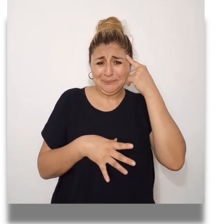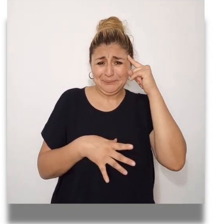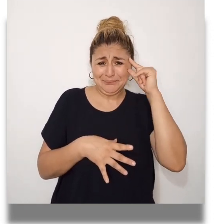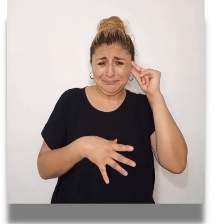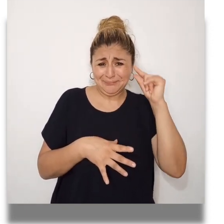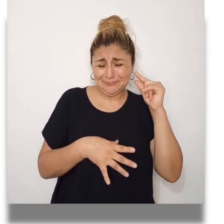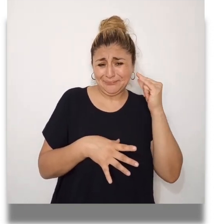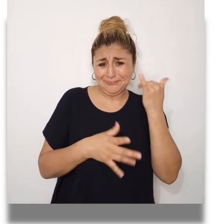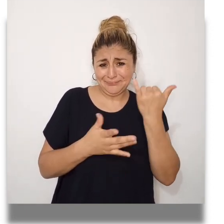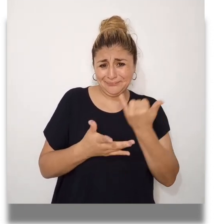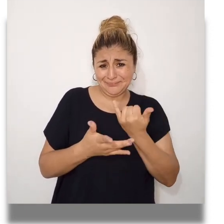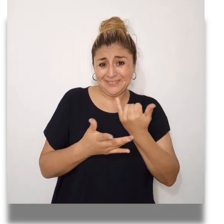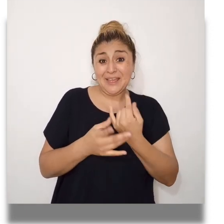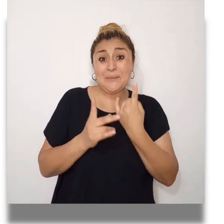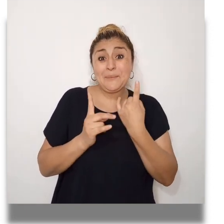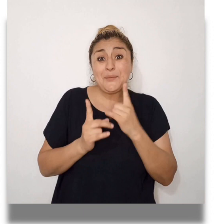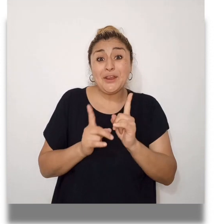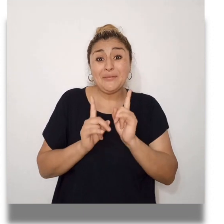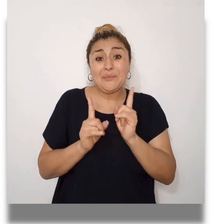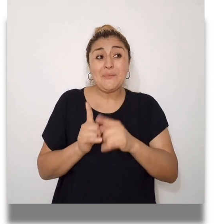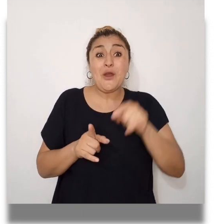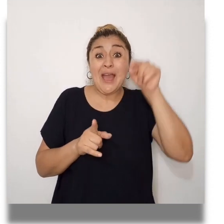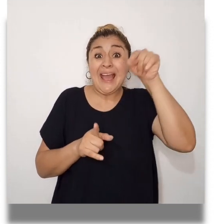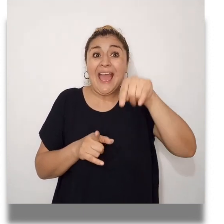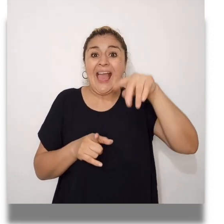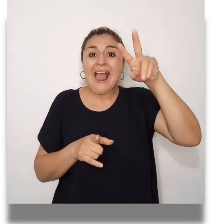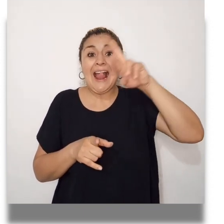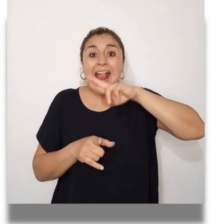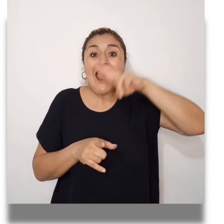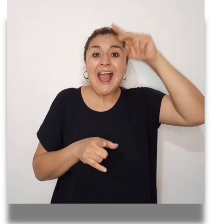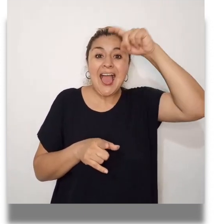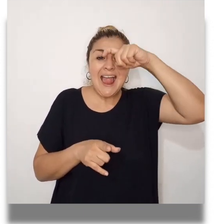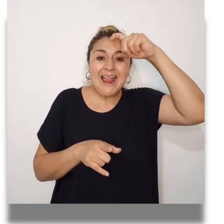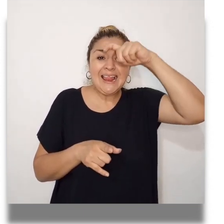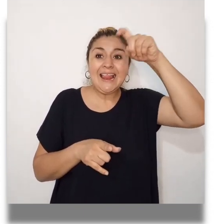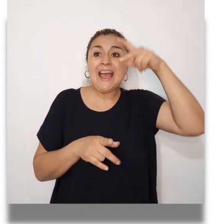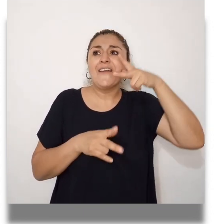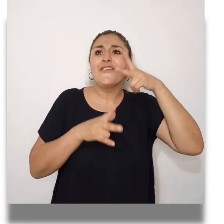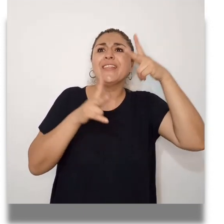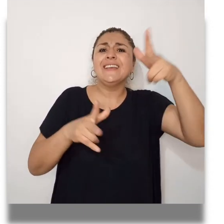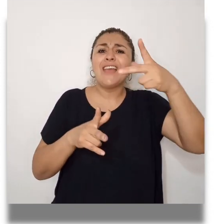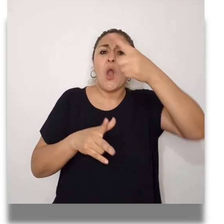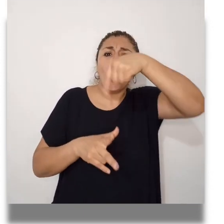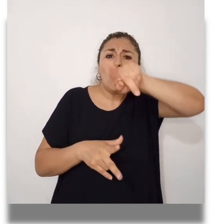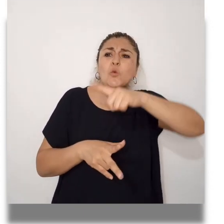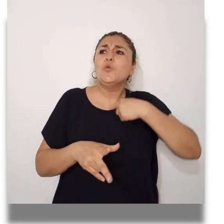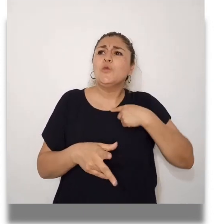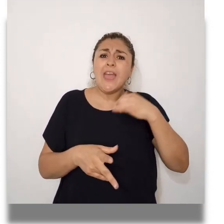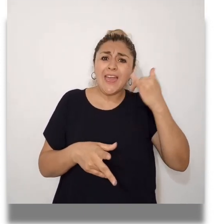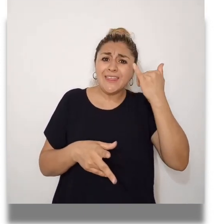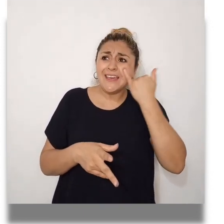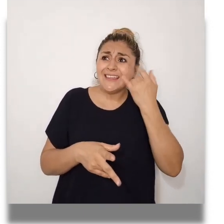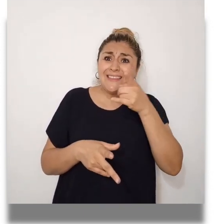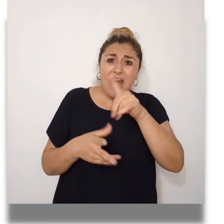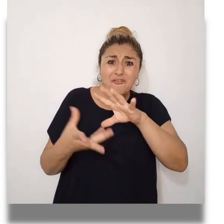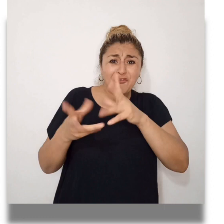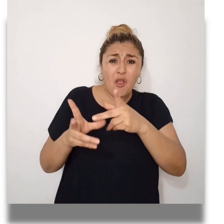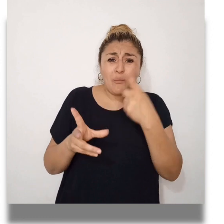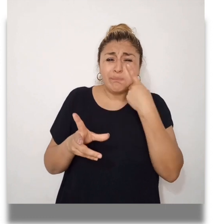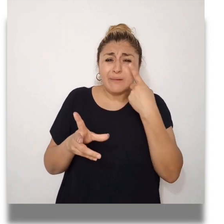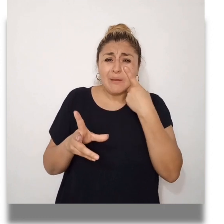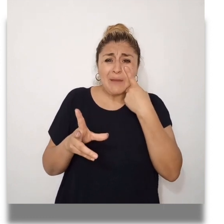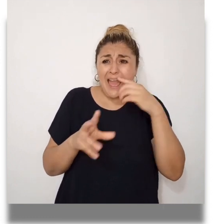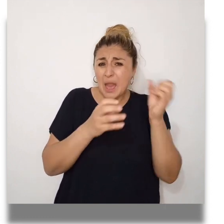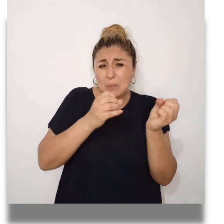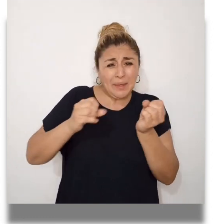sabiduría dice. Quitter, abandonner. Dejen, abandonnen. Séparez-vous de la stupidité